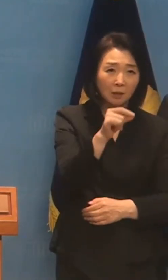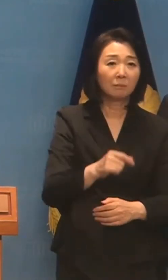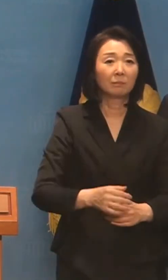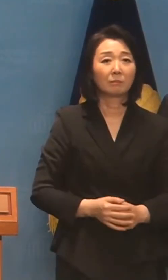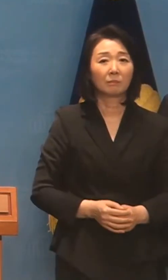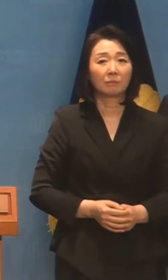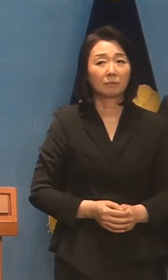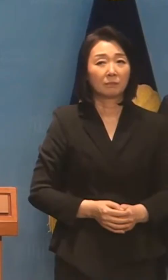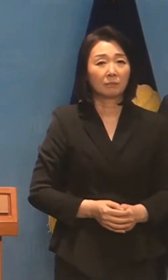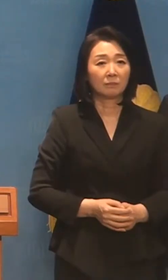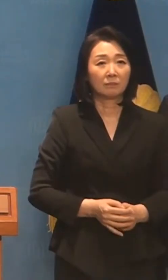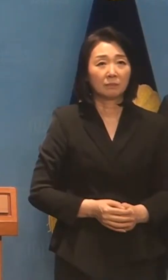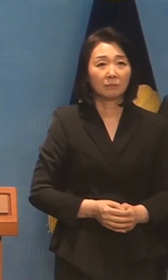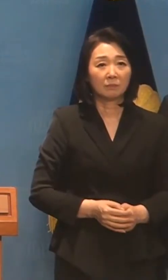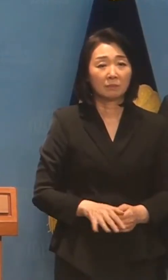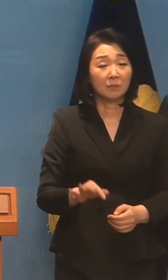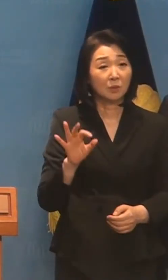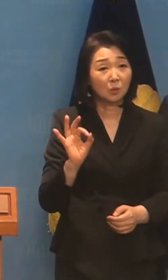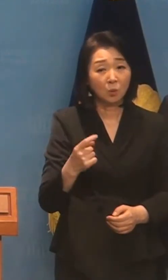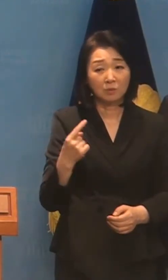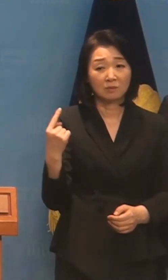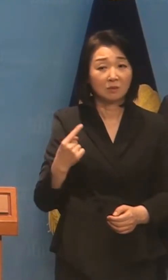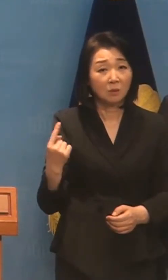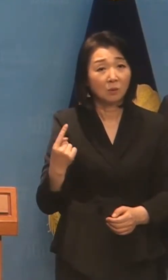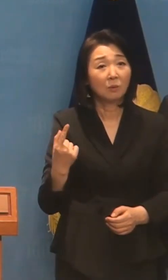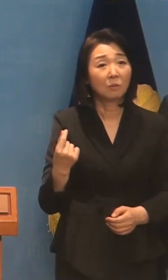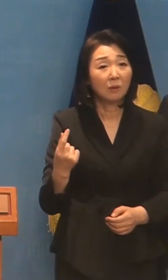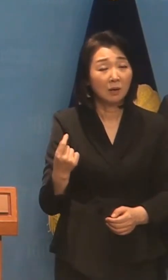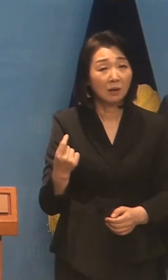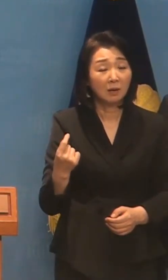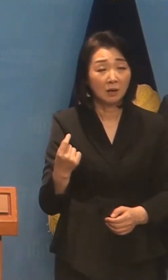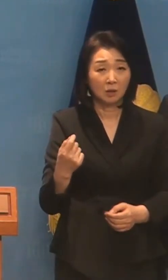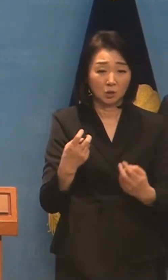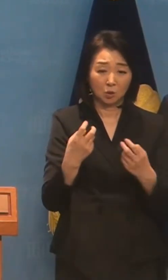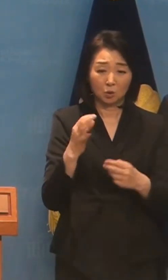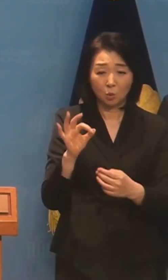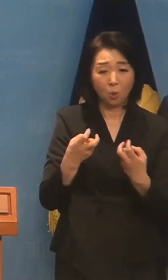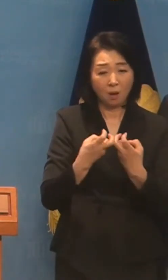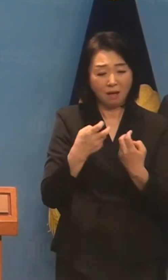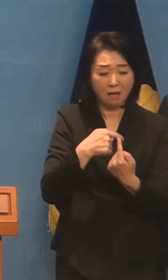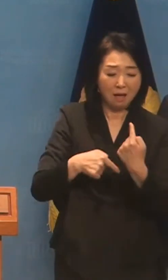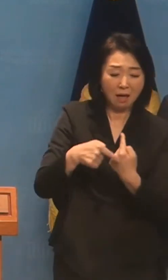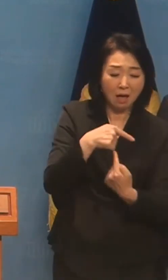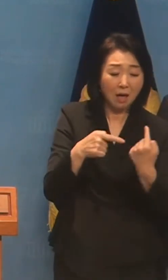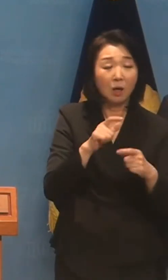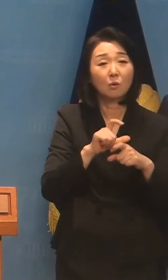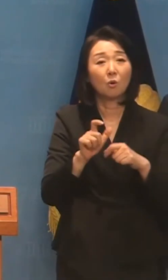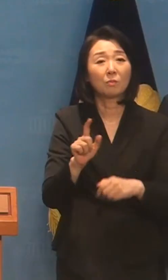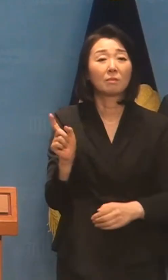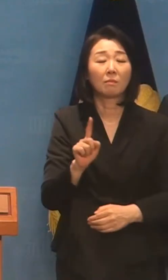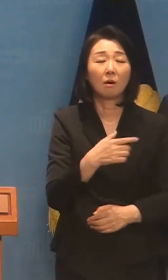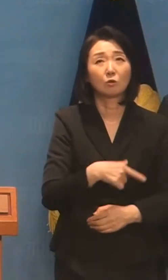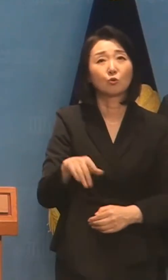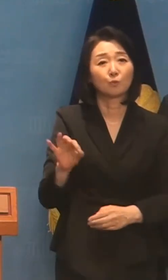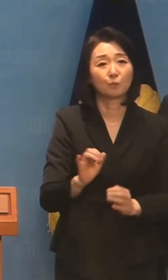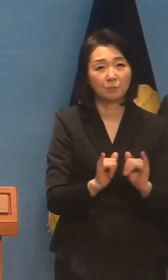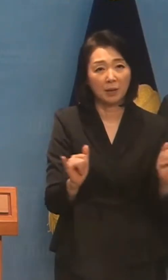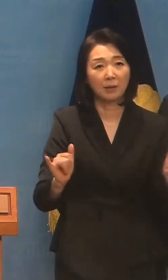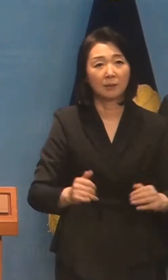예민합니다. 단돈 1,000원이라도 어떻게 돈을 아낄지 고민하는 게